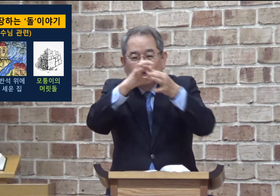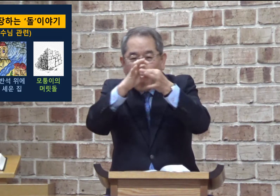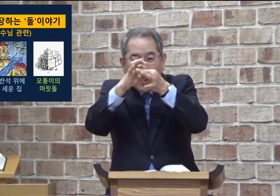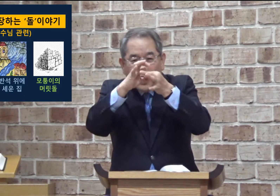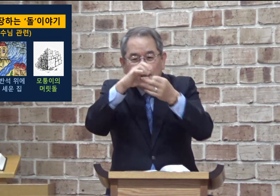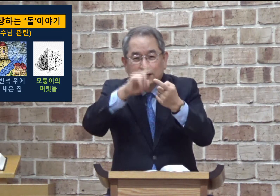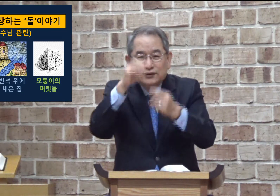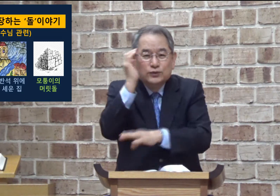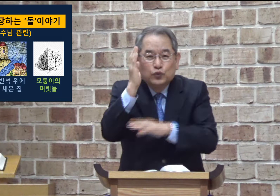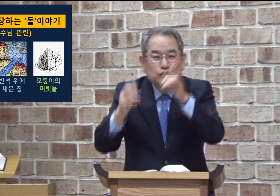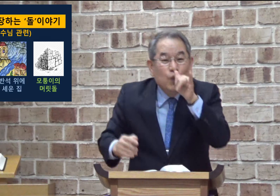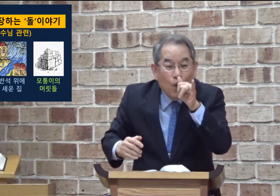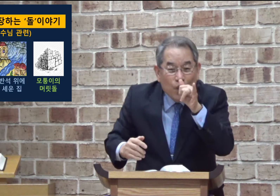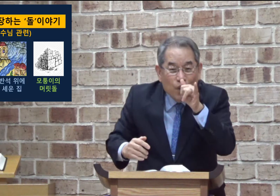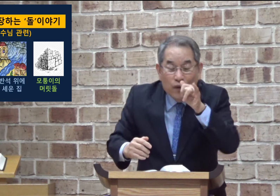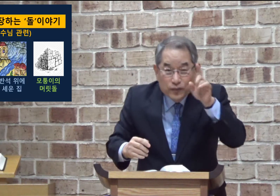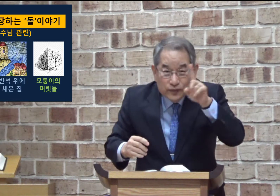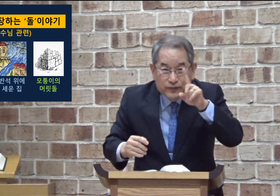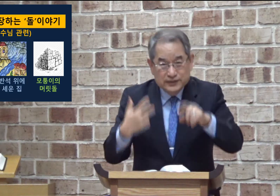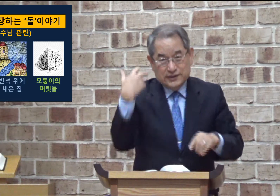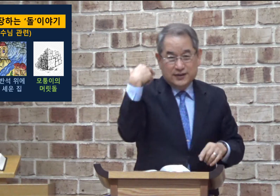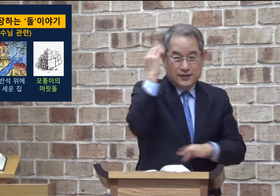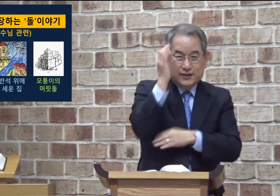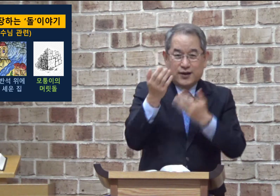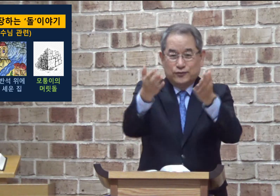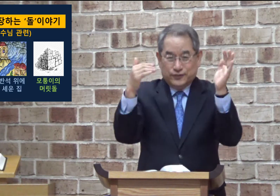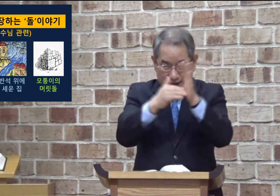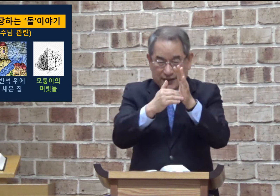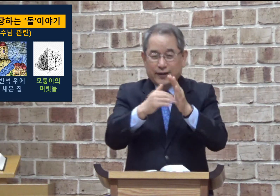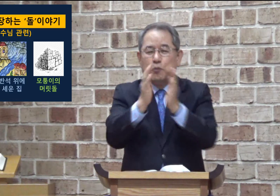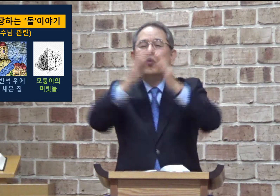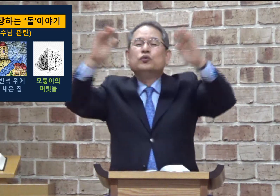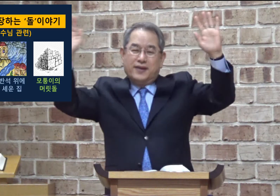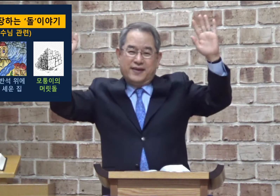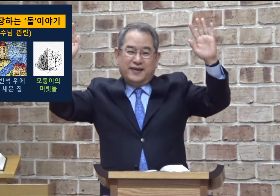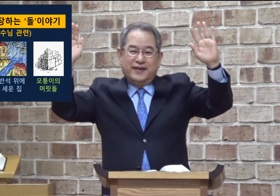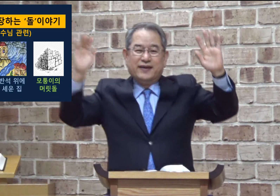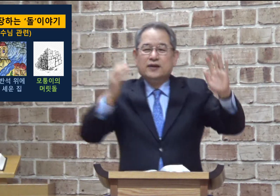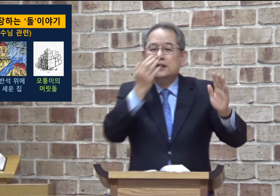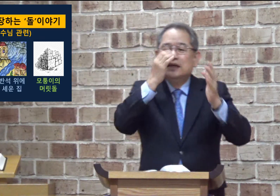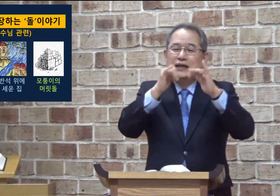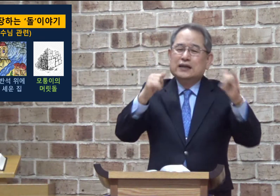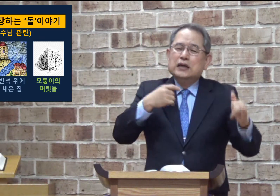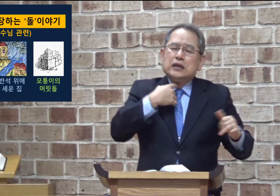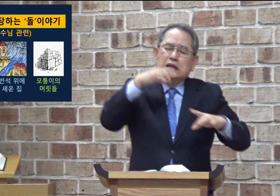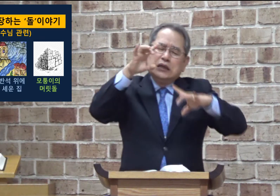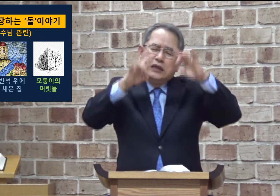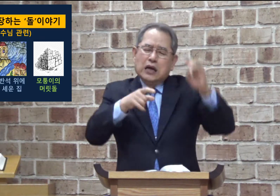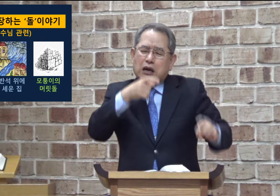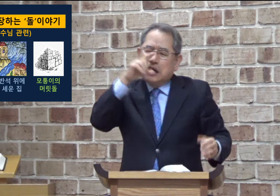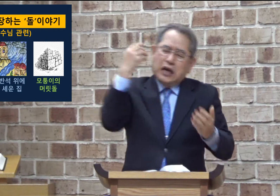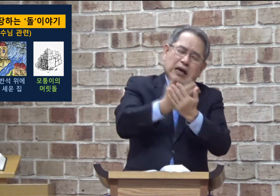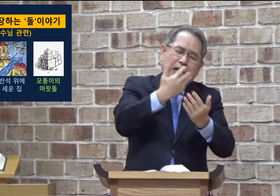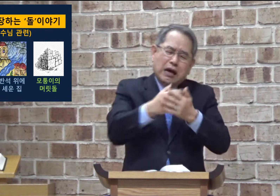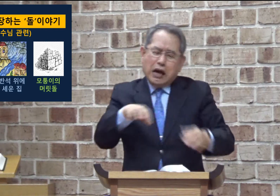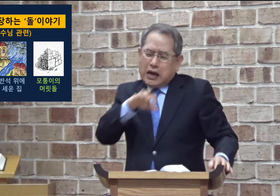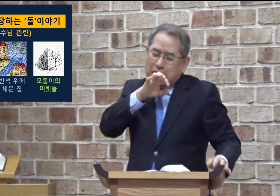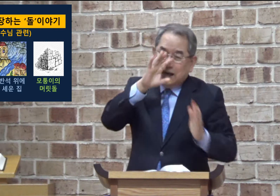지난주에 말씀드린 것처럼 모세가 백성들이 물을 달라 할 때 모세의 지팡이를 가지고